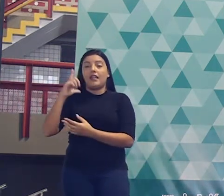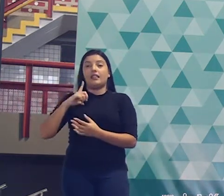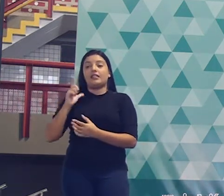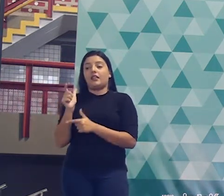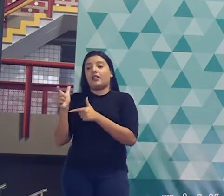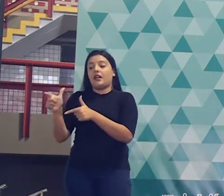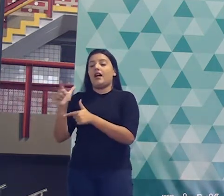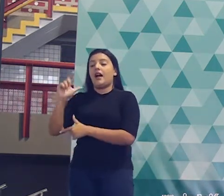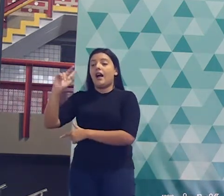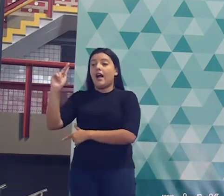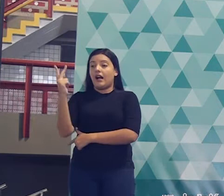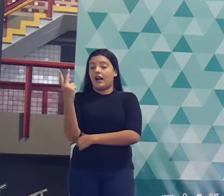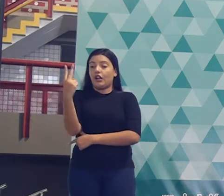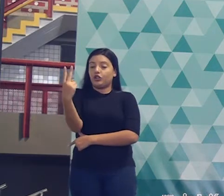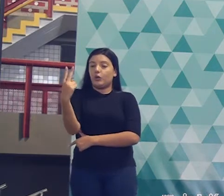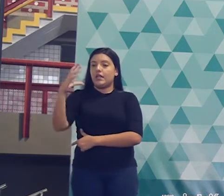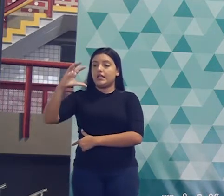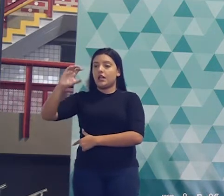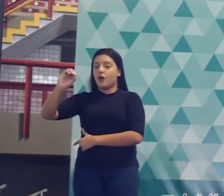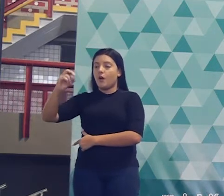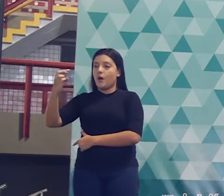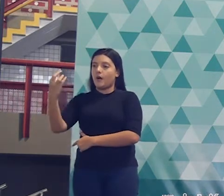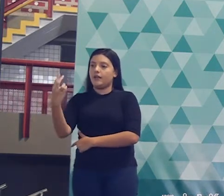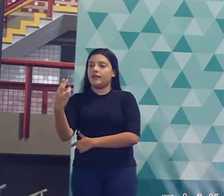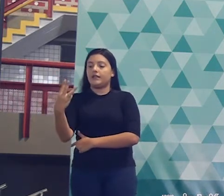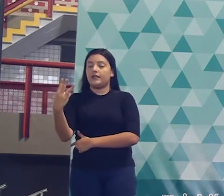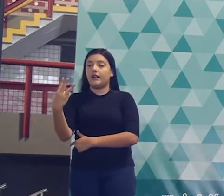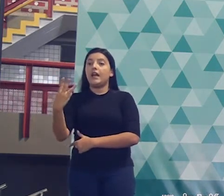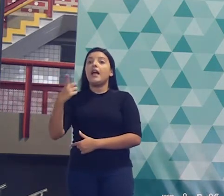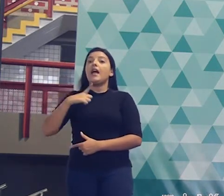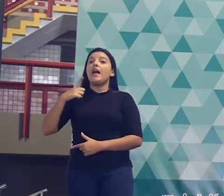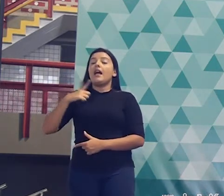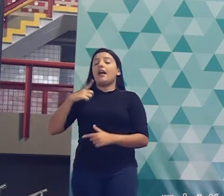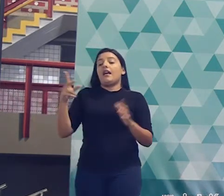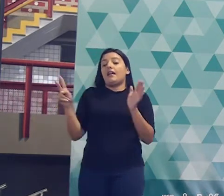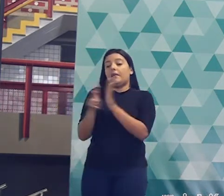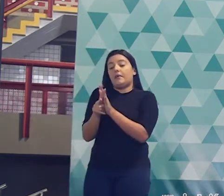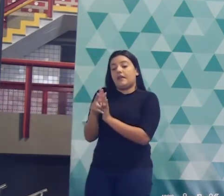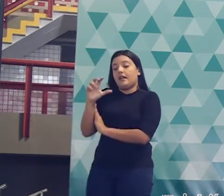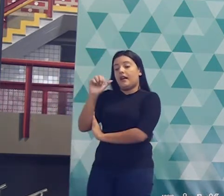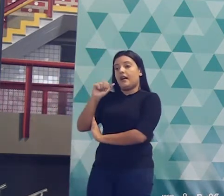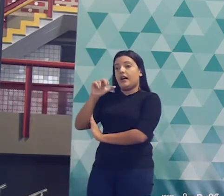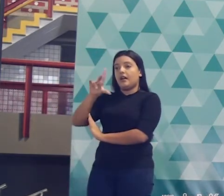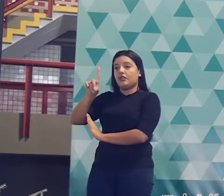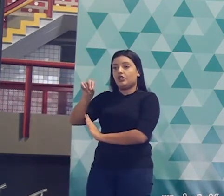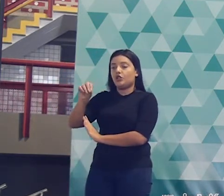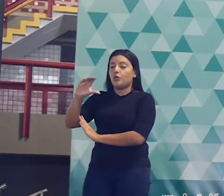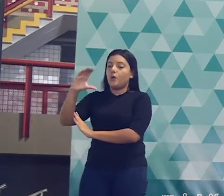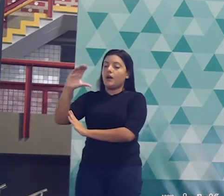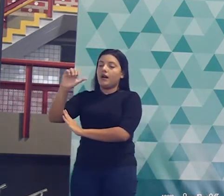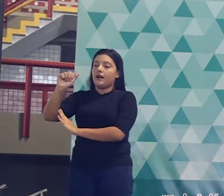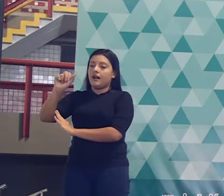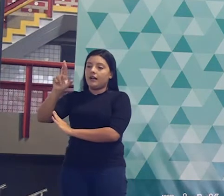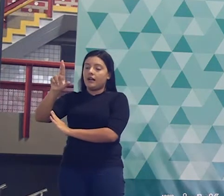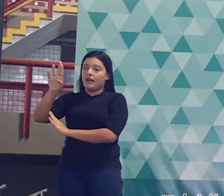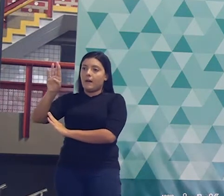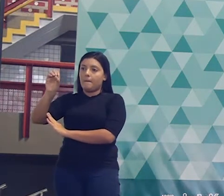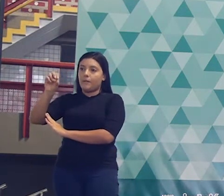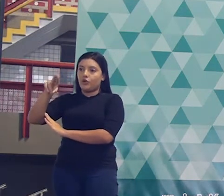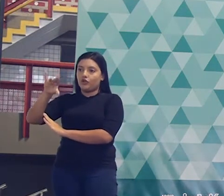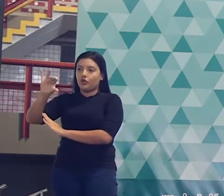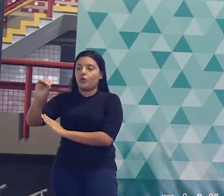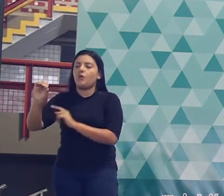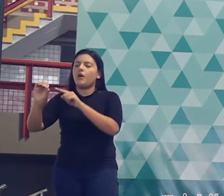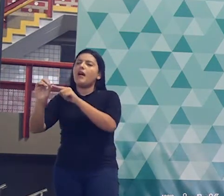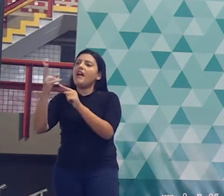O que é o H2CO3? É o ácido carbônico, que mesmo sendo um ácido fraco, porque esse ácido é um ácido fraco,